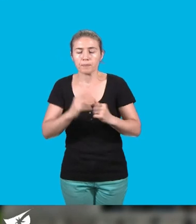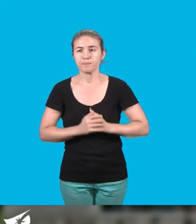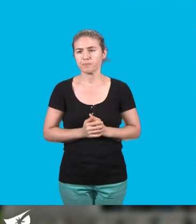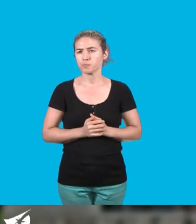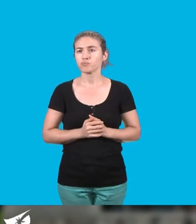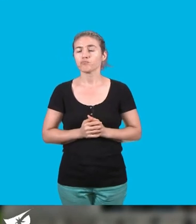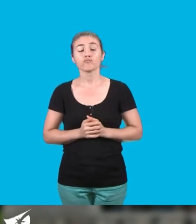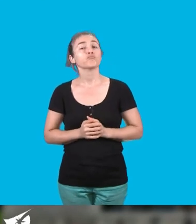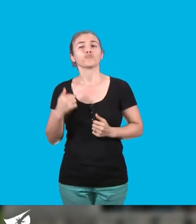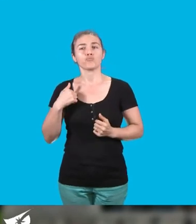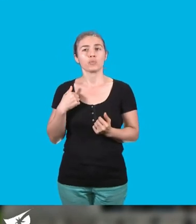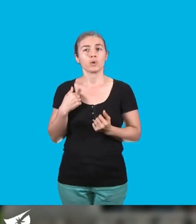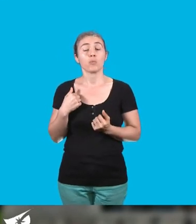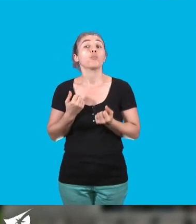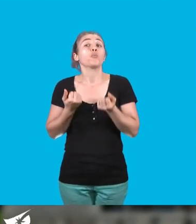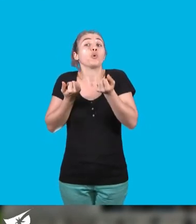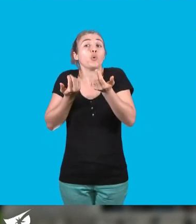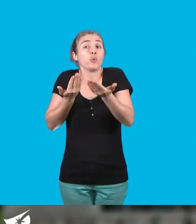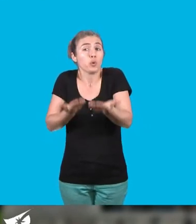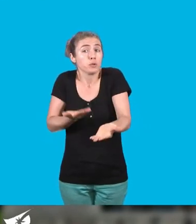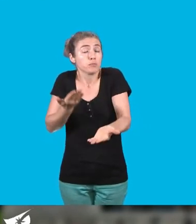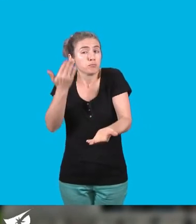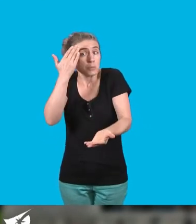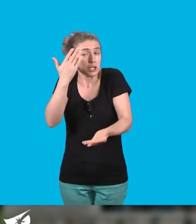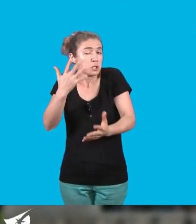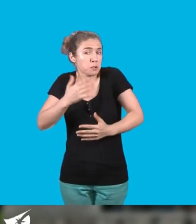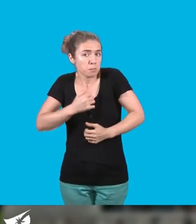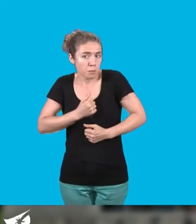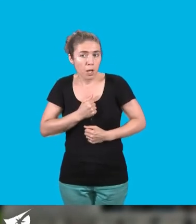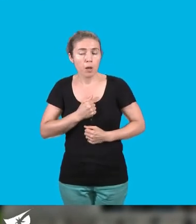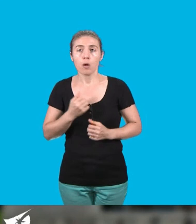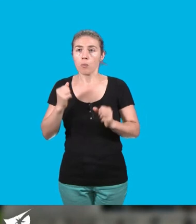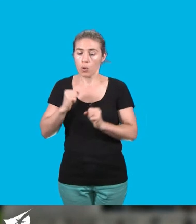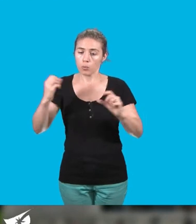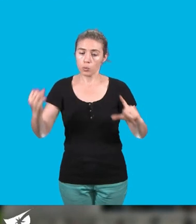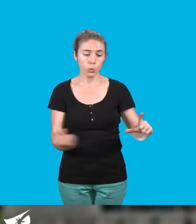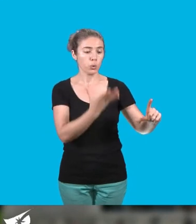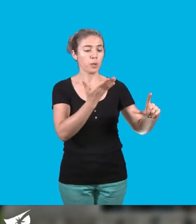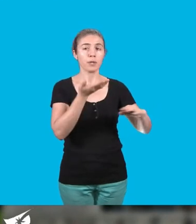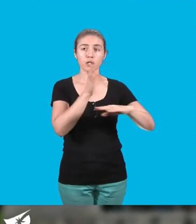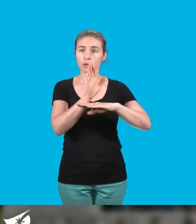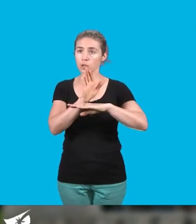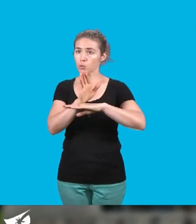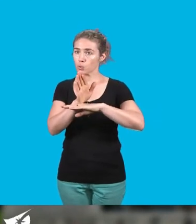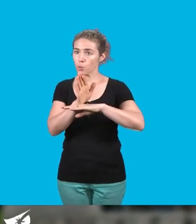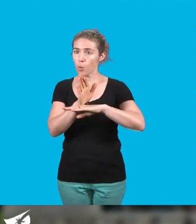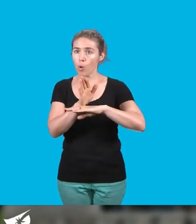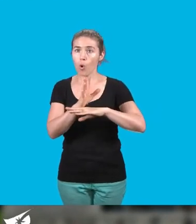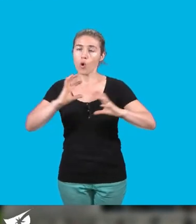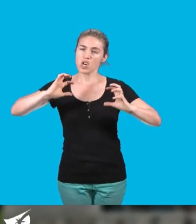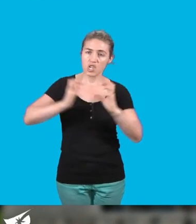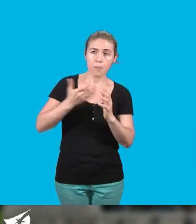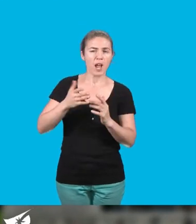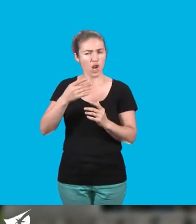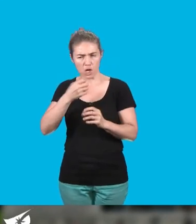êtes d'accord, de passer une présentation à la fois, j'espère, compacte et intelligible, avec un certain